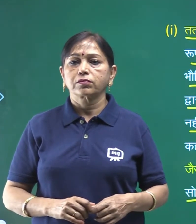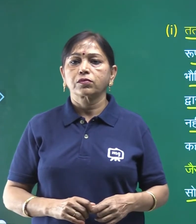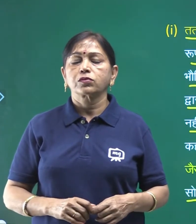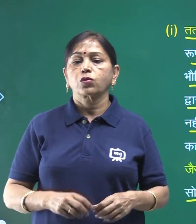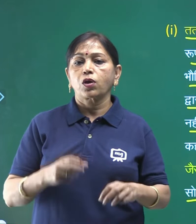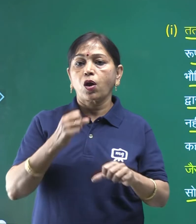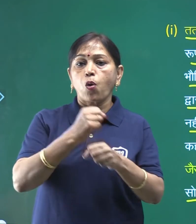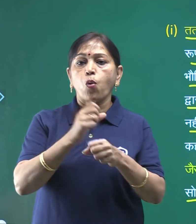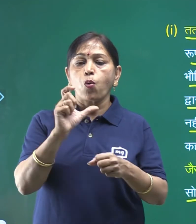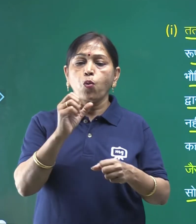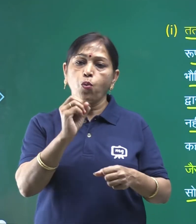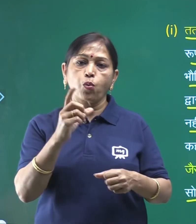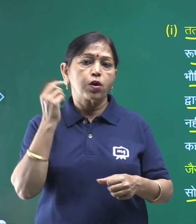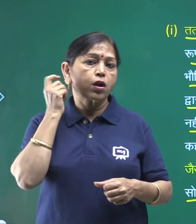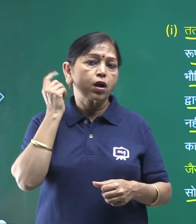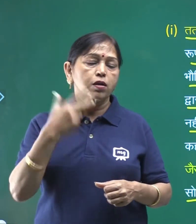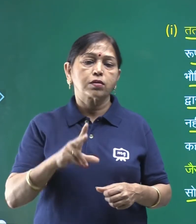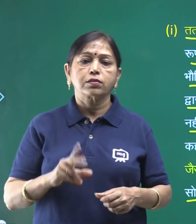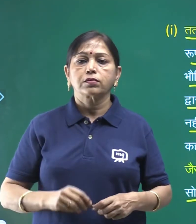सोना,